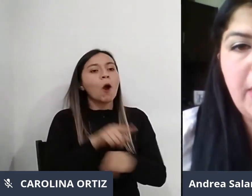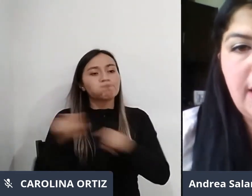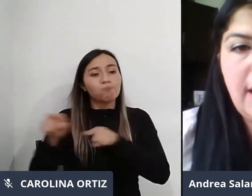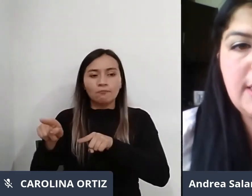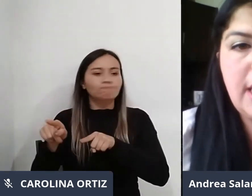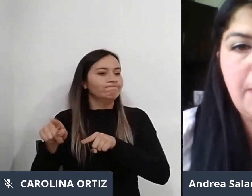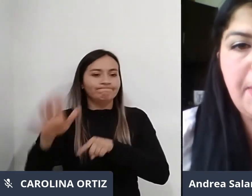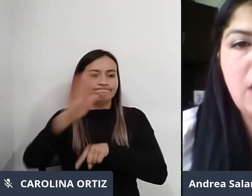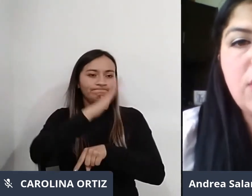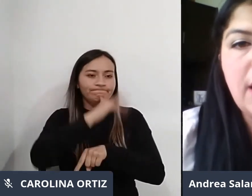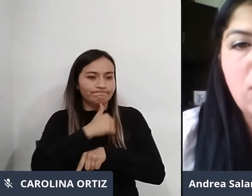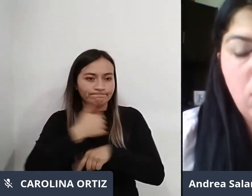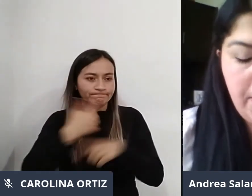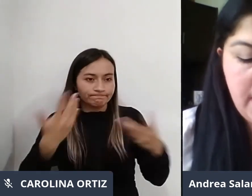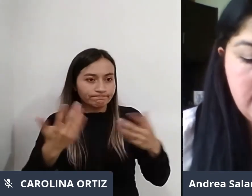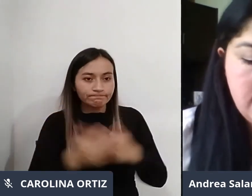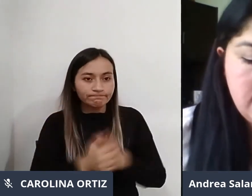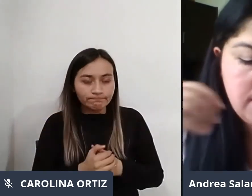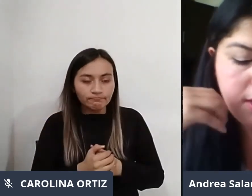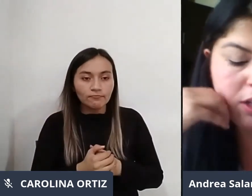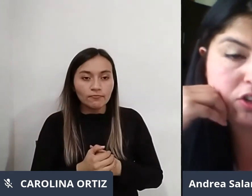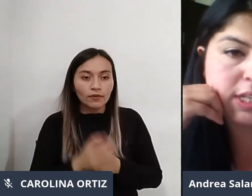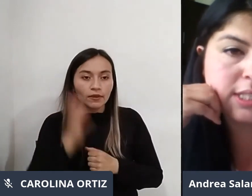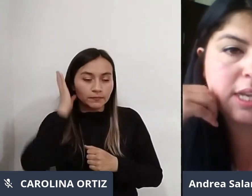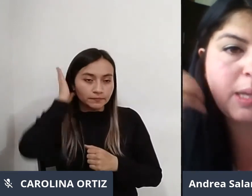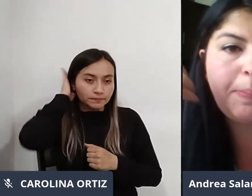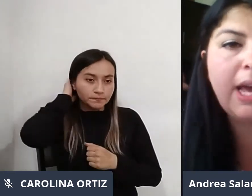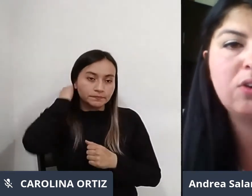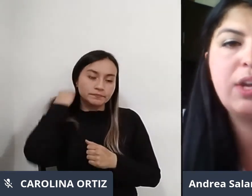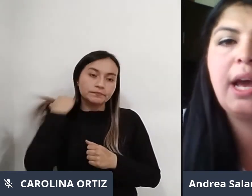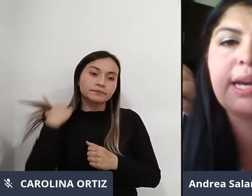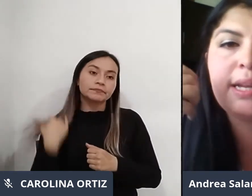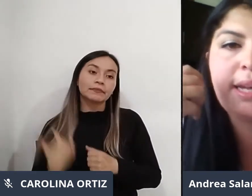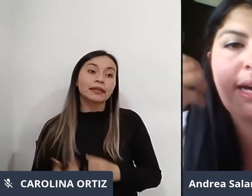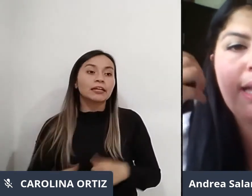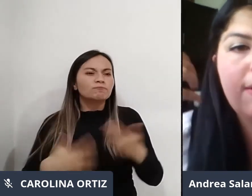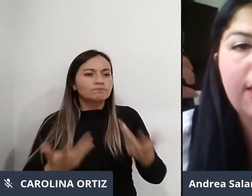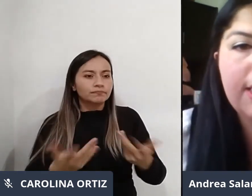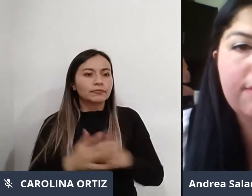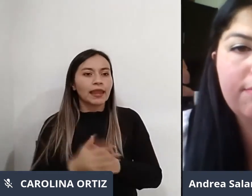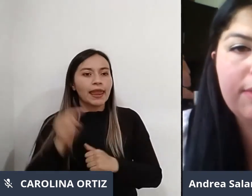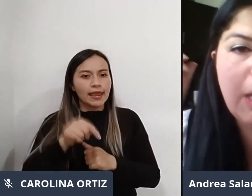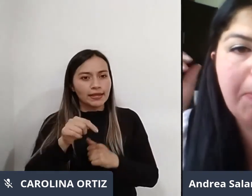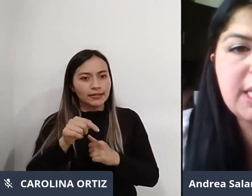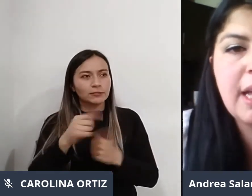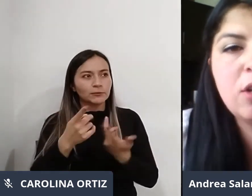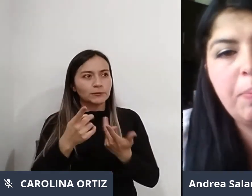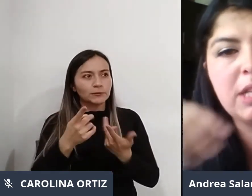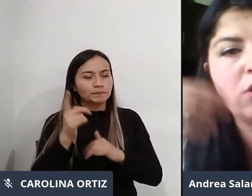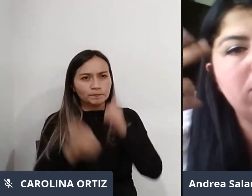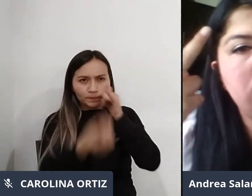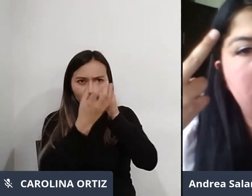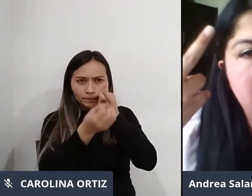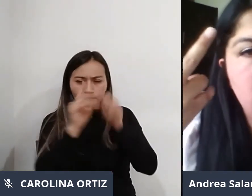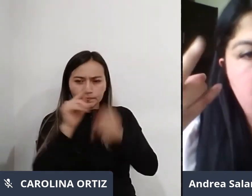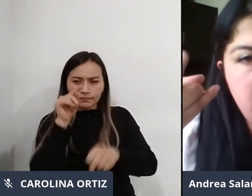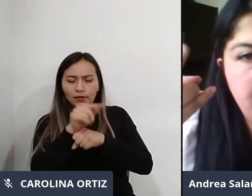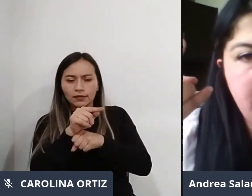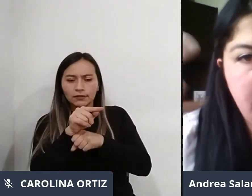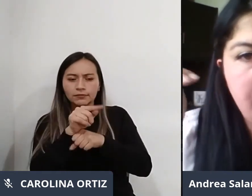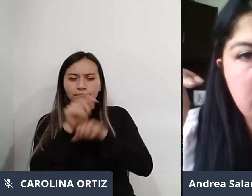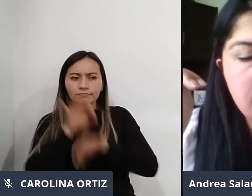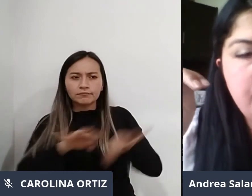parando hoy para analizar la pedagogía en Colombia. Entonces, esa pedagogía crítica debe ser pensada, yo pienso, desde